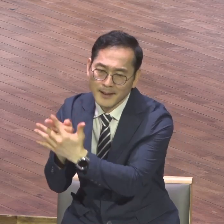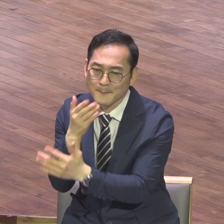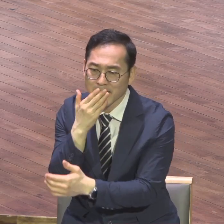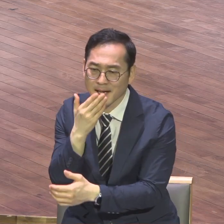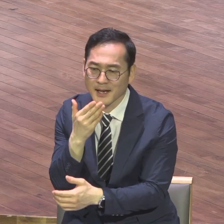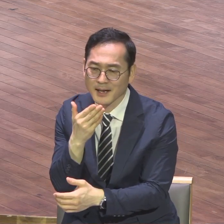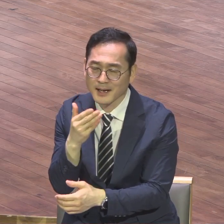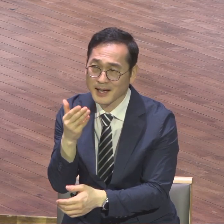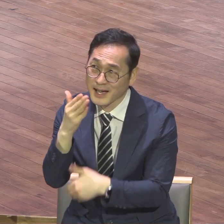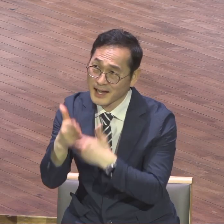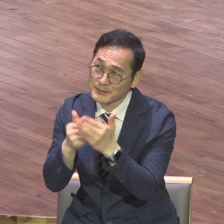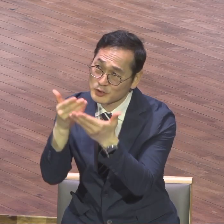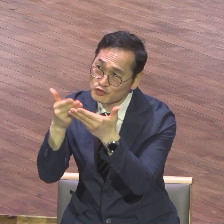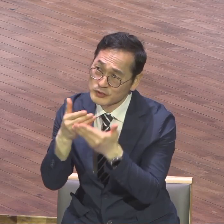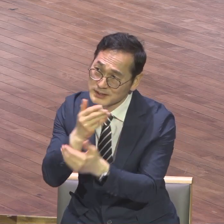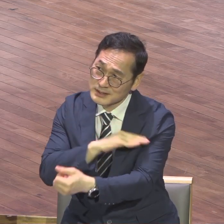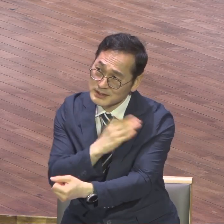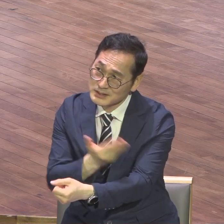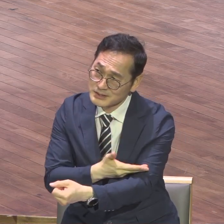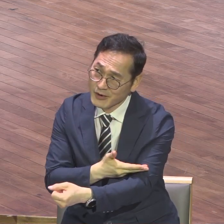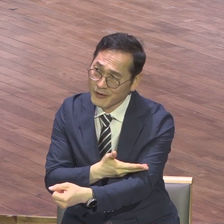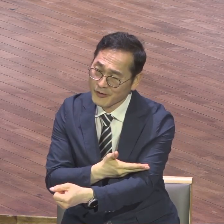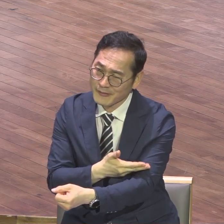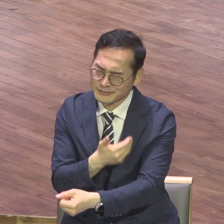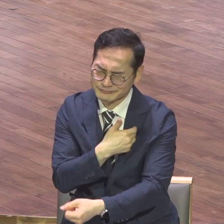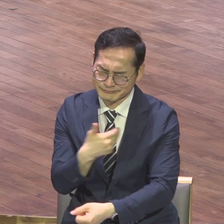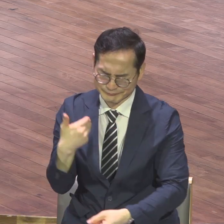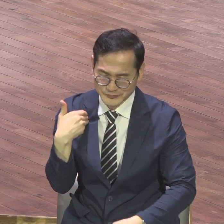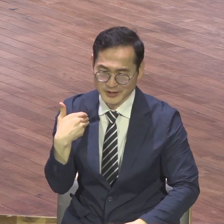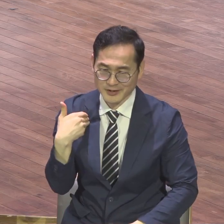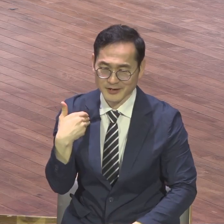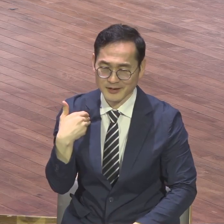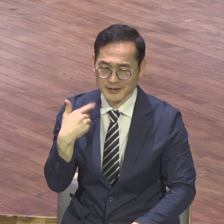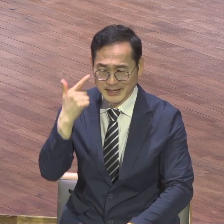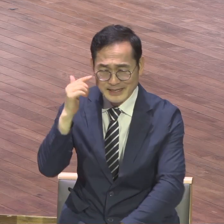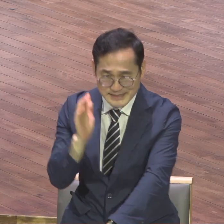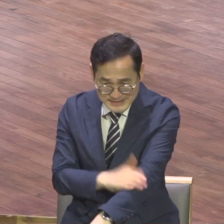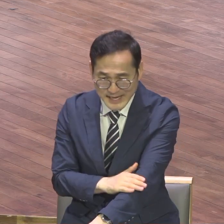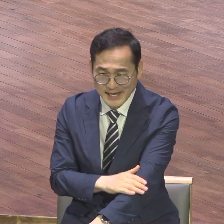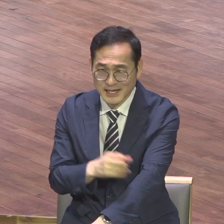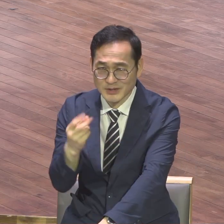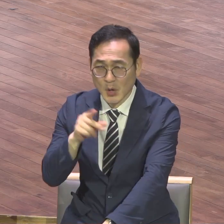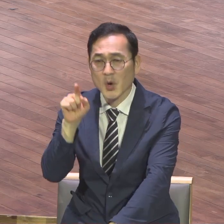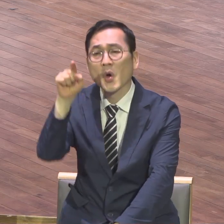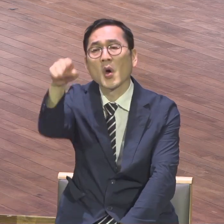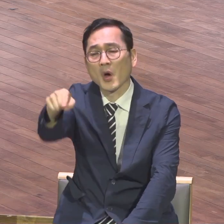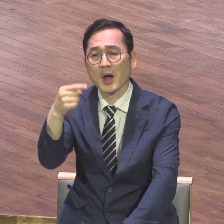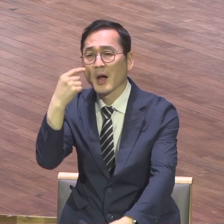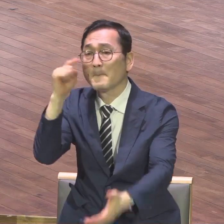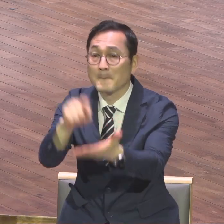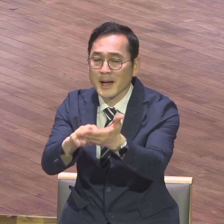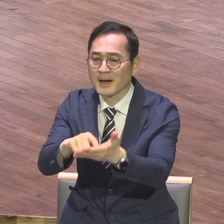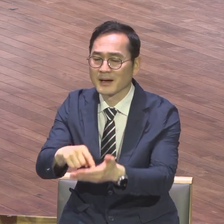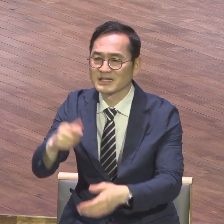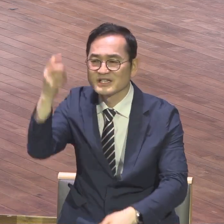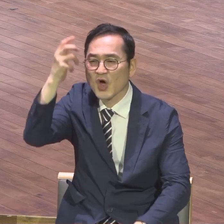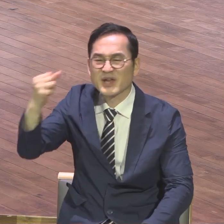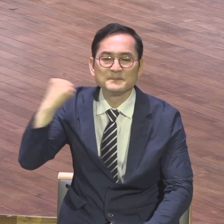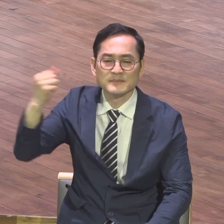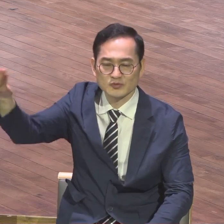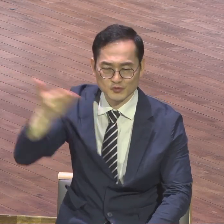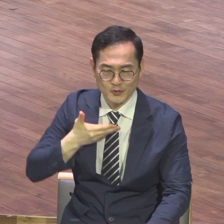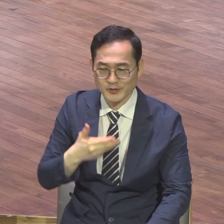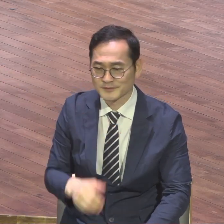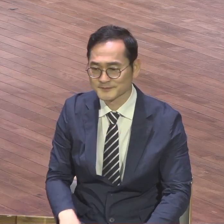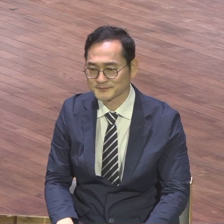능력이 지극히 크심을 깨닫는 뭐 지혜와 계시의 영을 주신다. 남들은 잘 몰라요. 영의